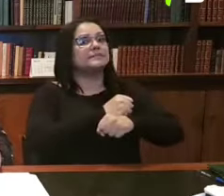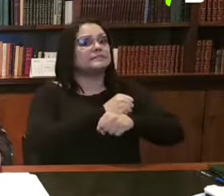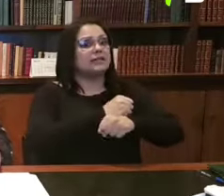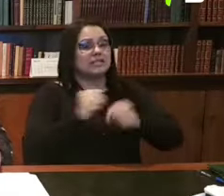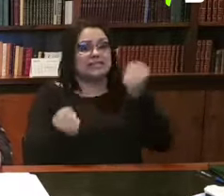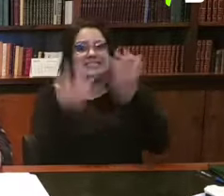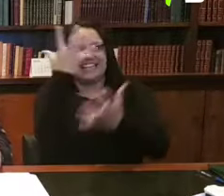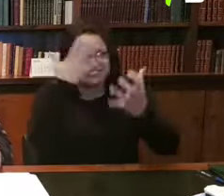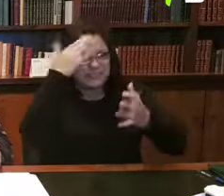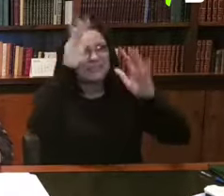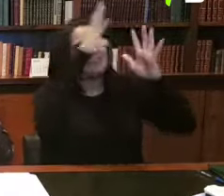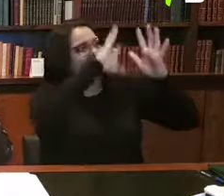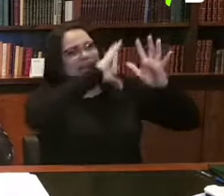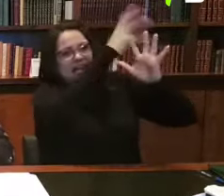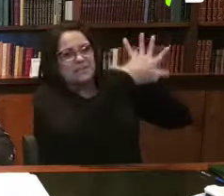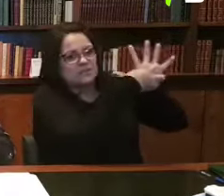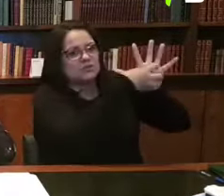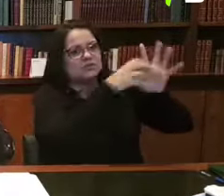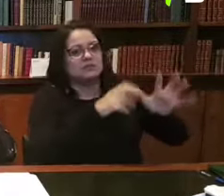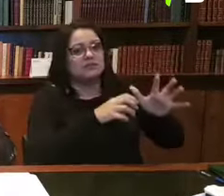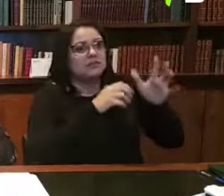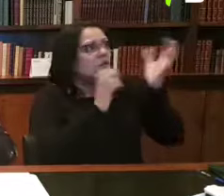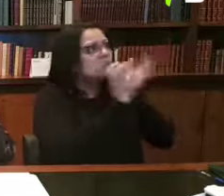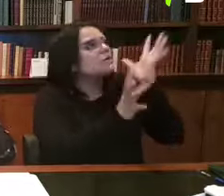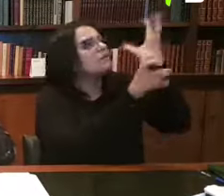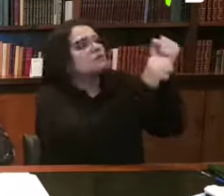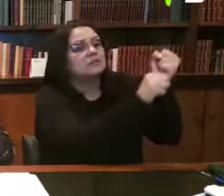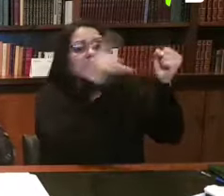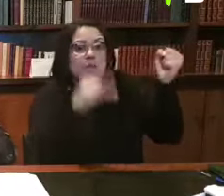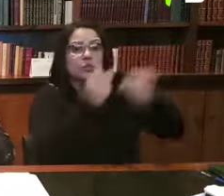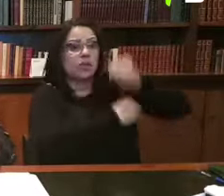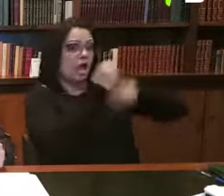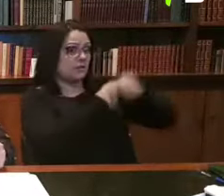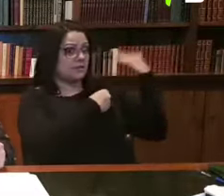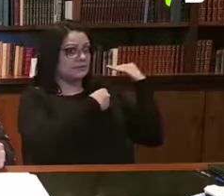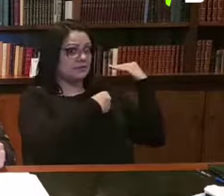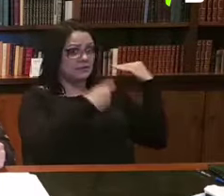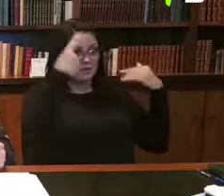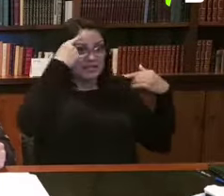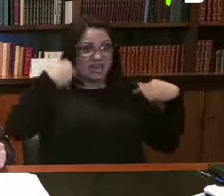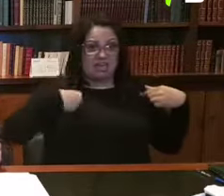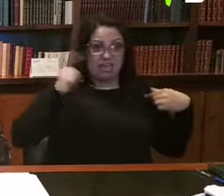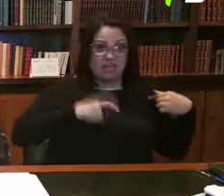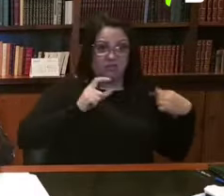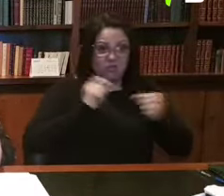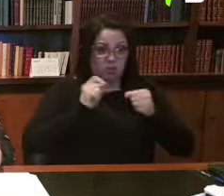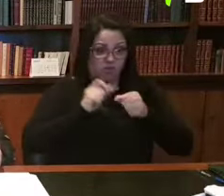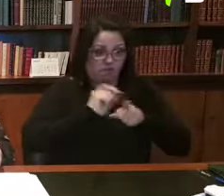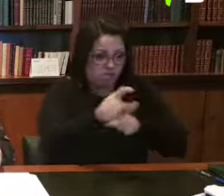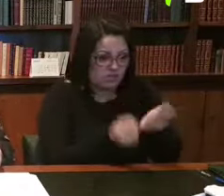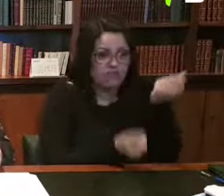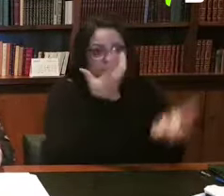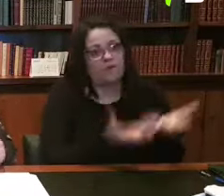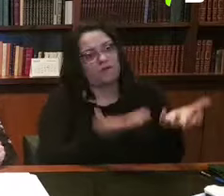inferior à dos últimos anos e assim mesmo foi potencializado como se eu tivesse botando fogo no está vo na